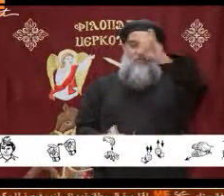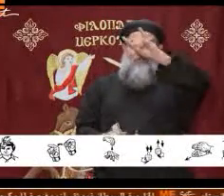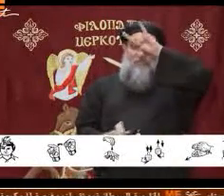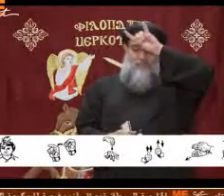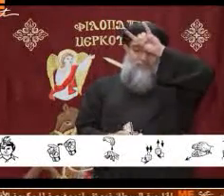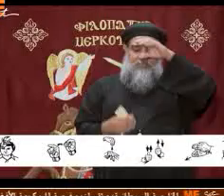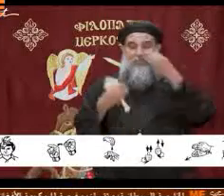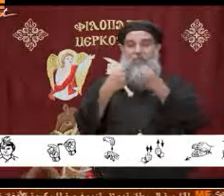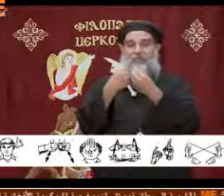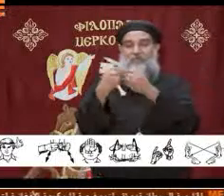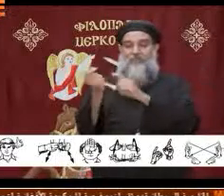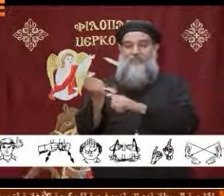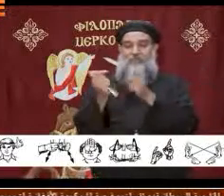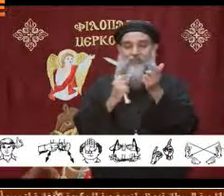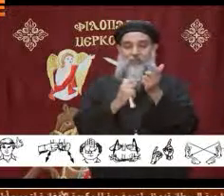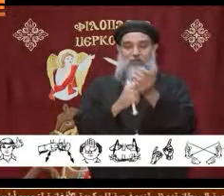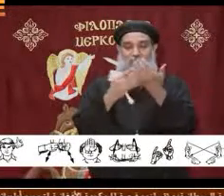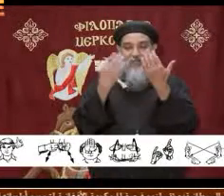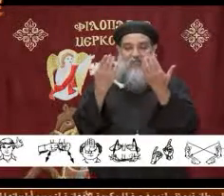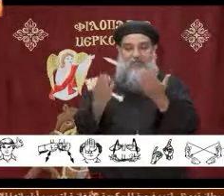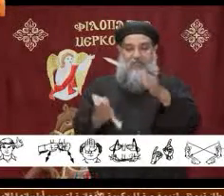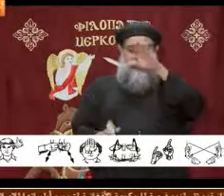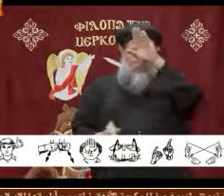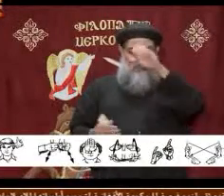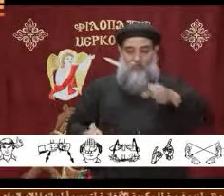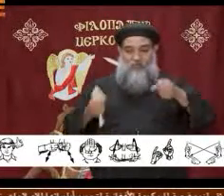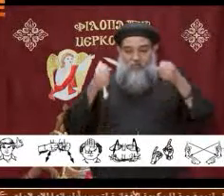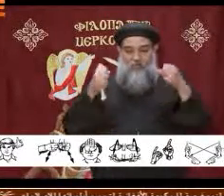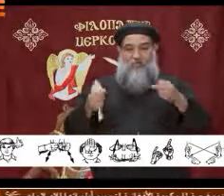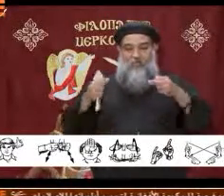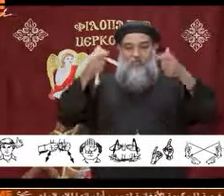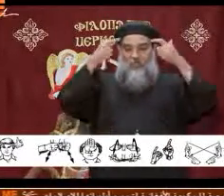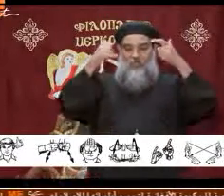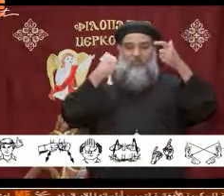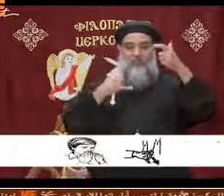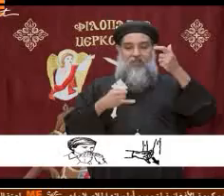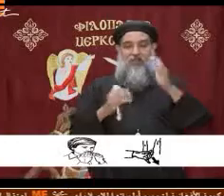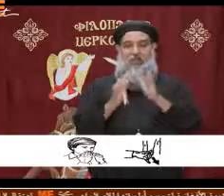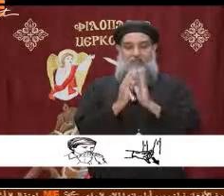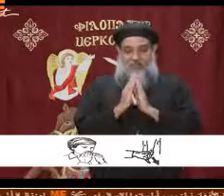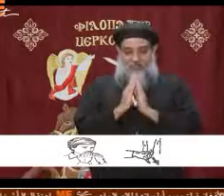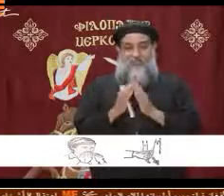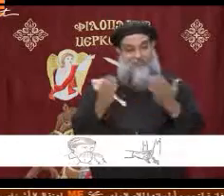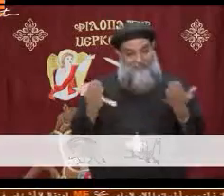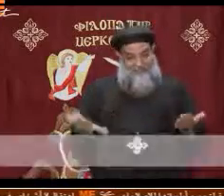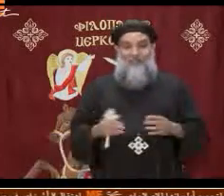من الشرير، بالمسيح يسوع ربنا لك الملك والقوة والمجد إلى الآباد آمين. تفضلوا